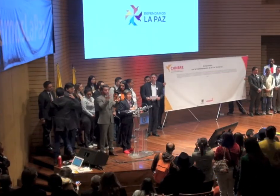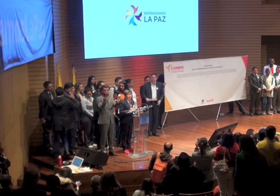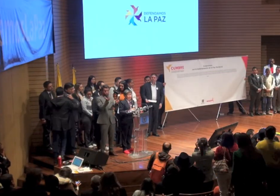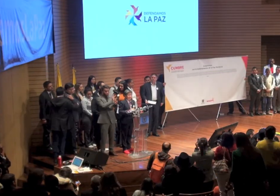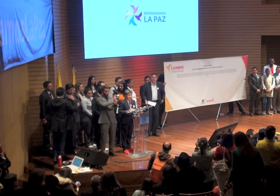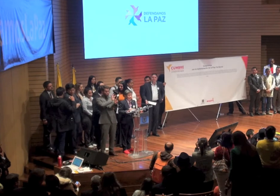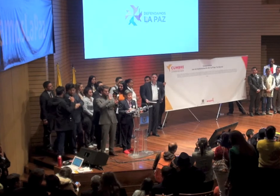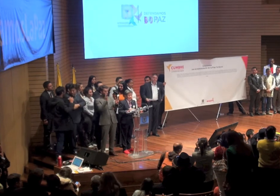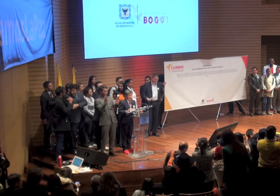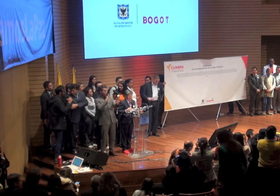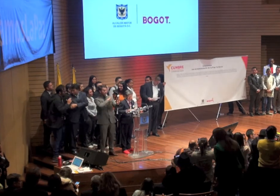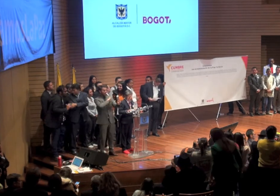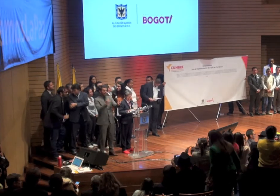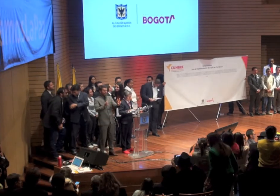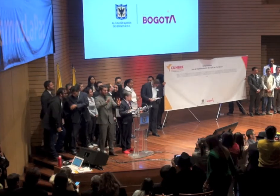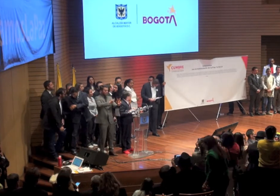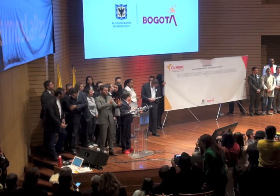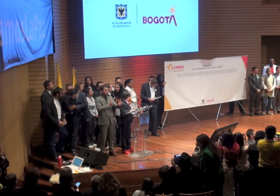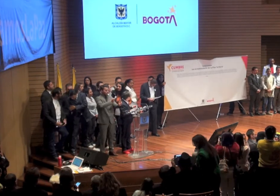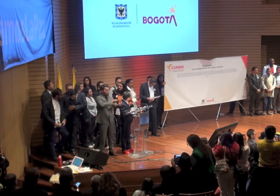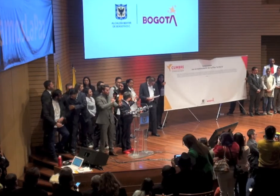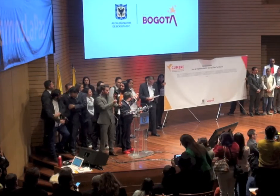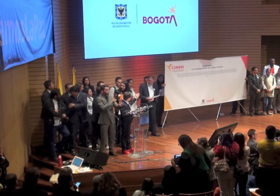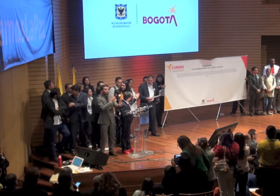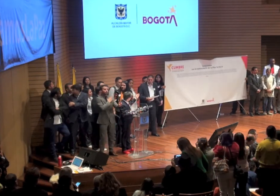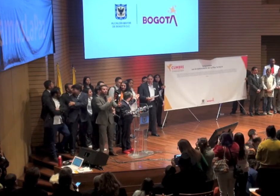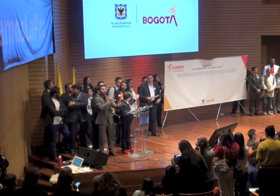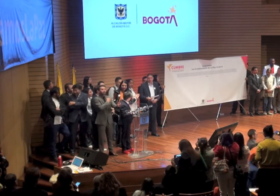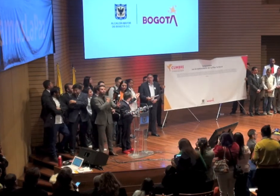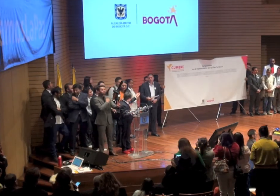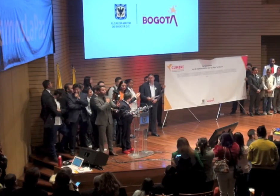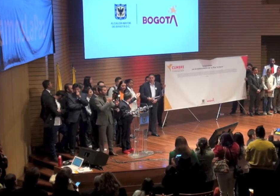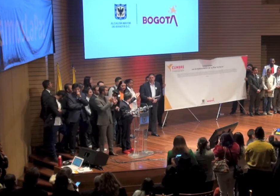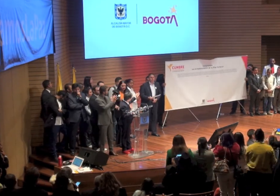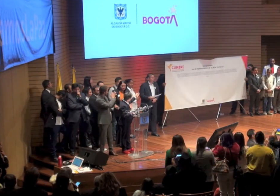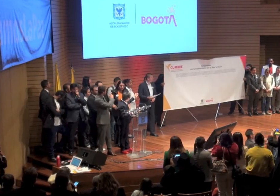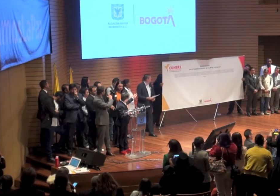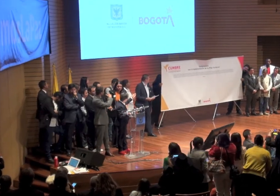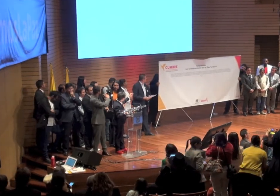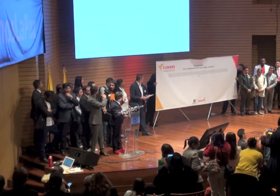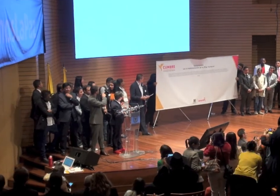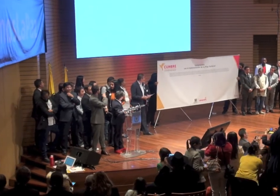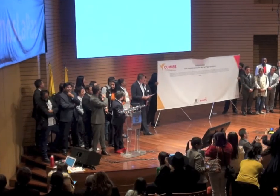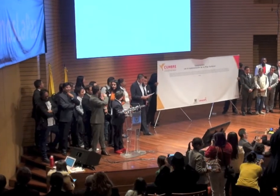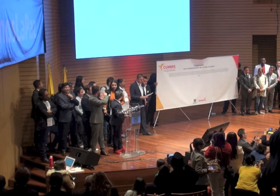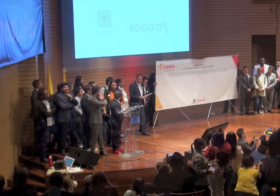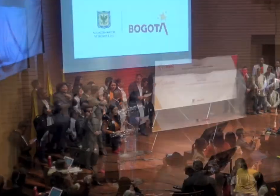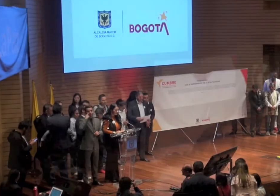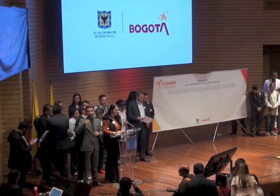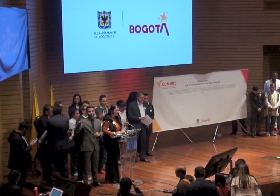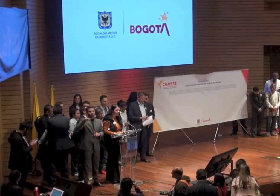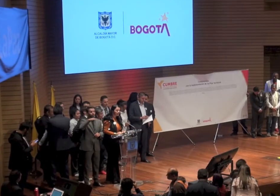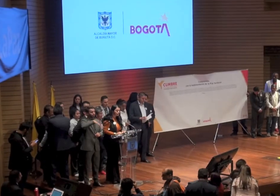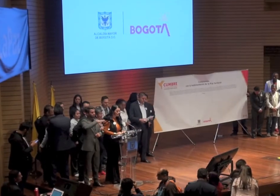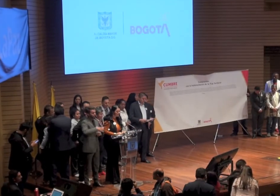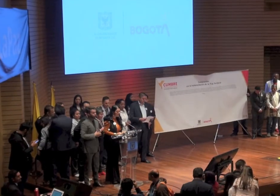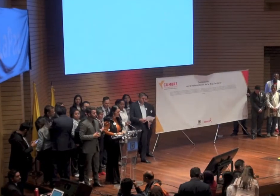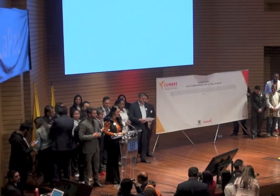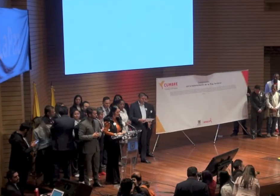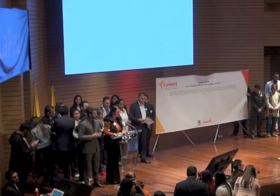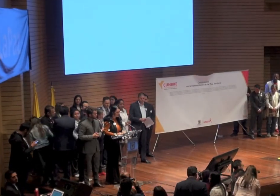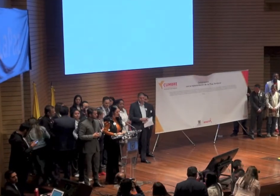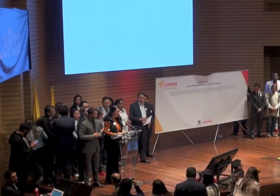alcaldes, alcaldesas, gobernadores y gobernadores de Colombia, leamos y firmemos este compromiso.